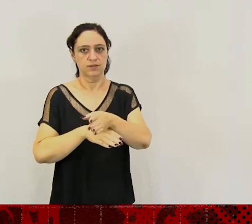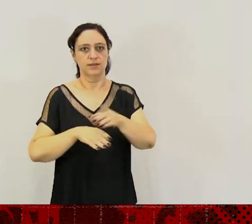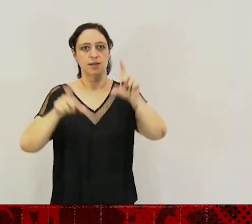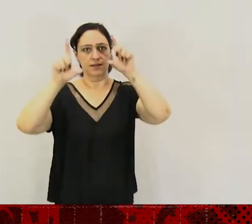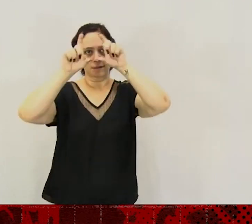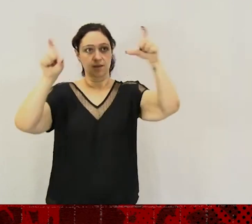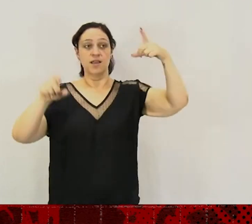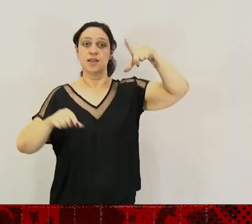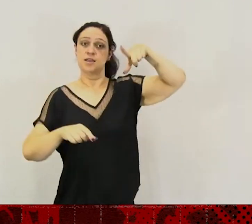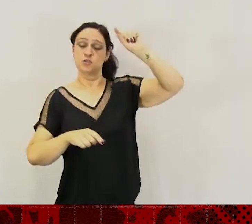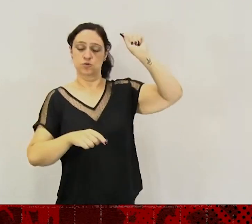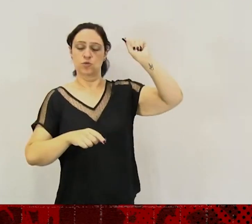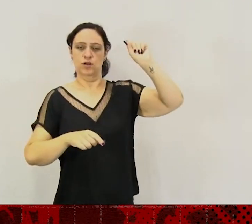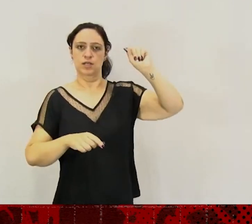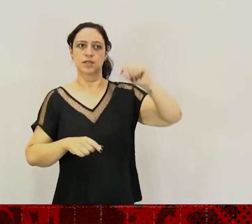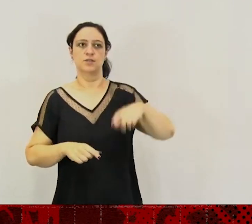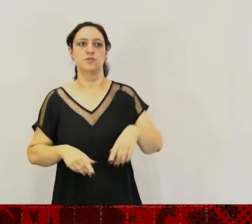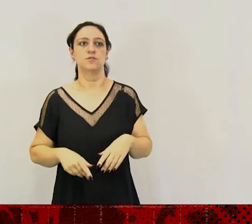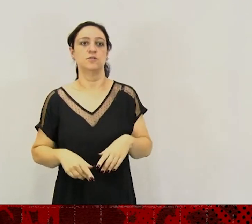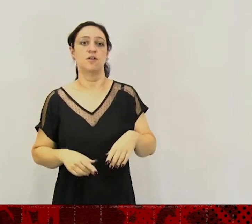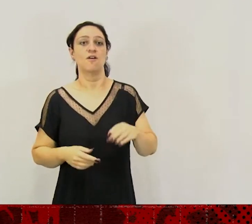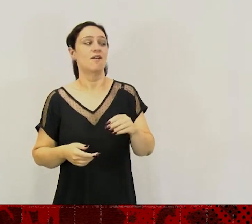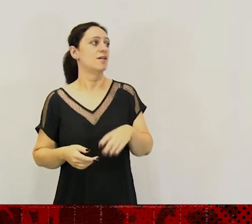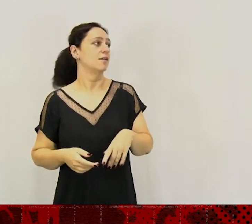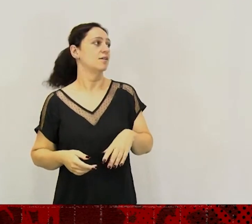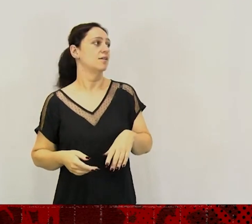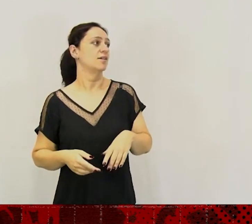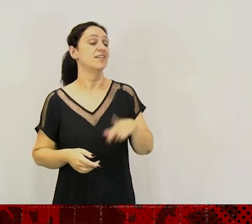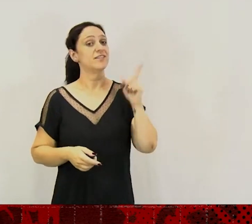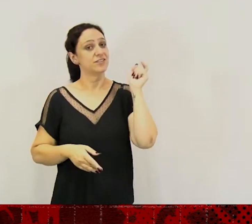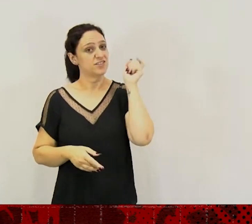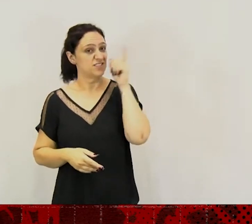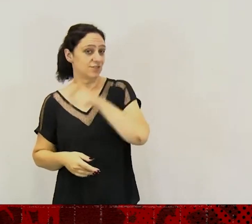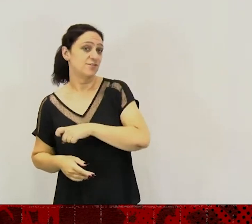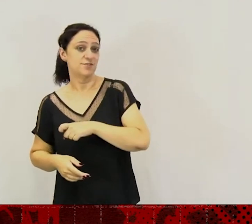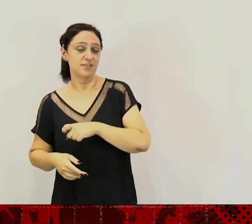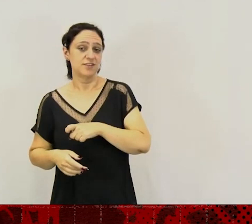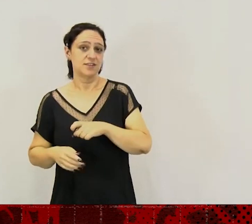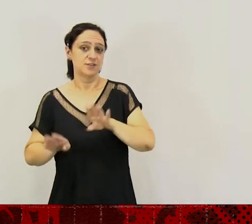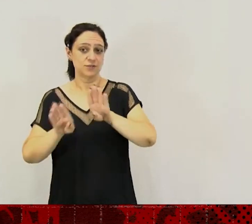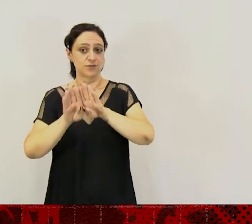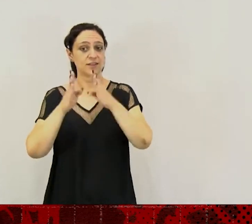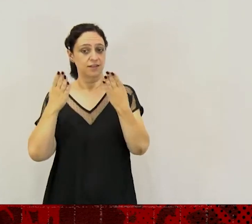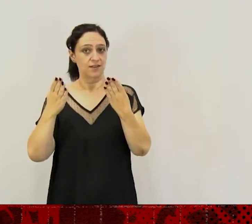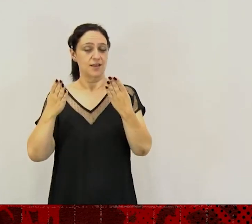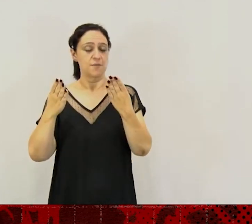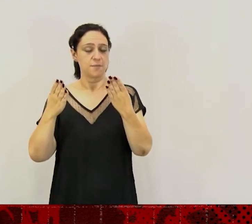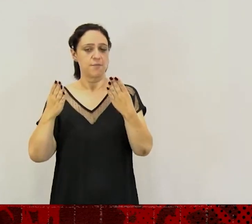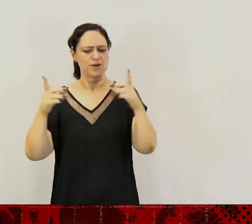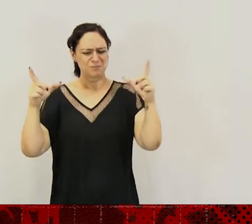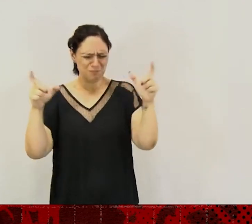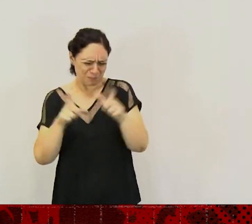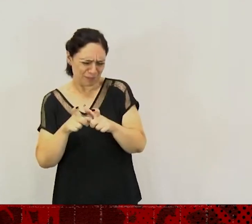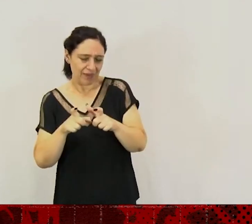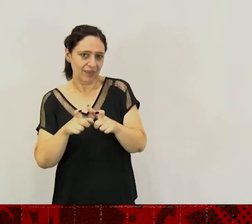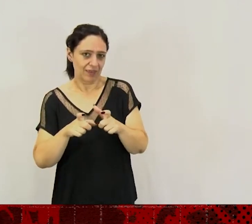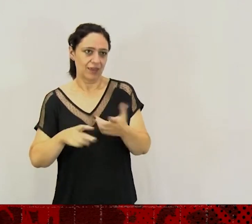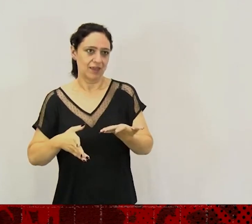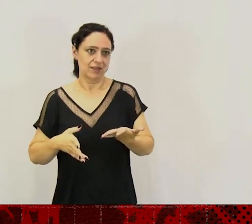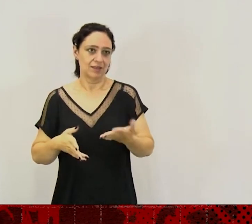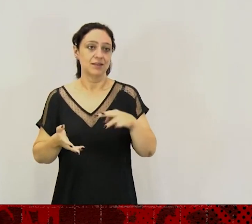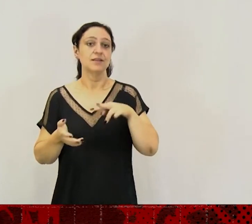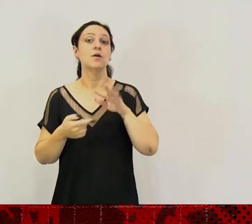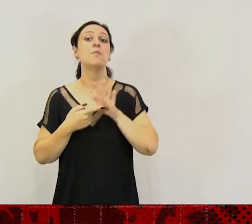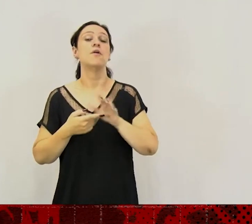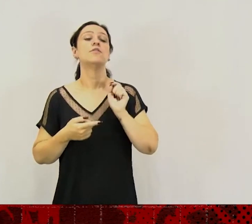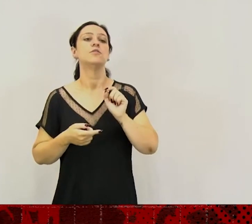Venham todos. Nem todos conseguiram passar porque nós calculamos errado o tamanho da porta. Isso mostra o seguinte: nós não sabemos o tamanho da